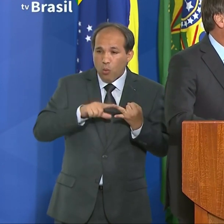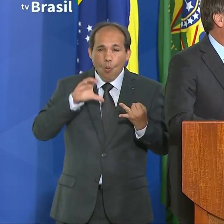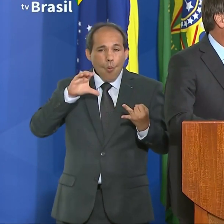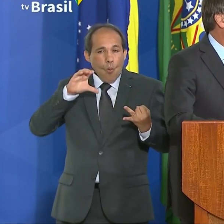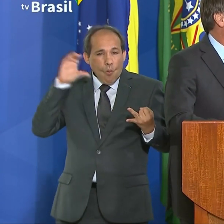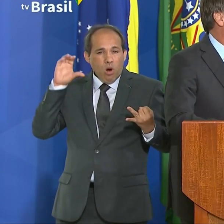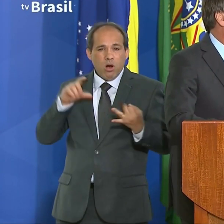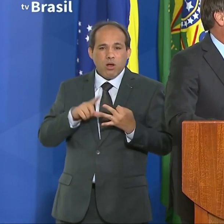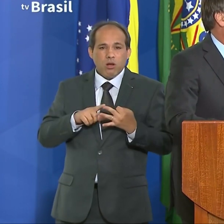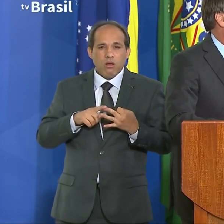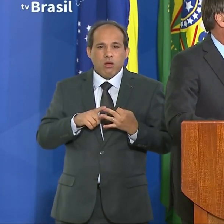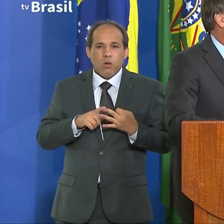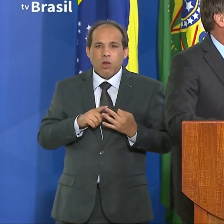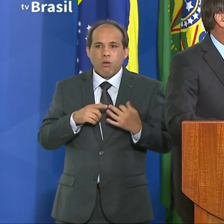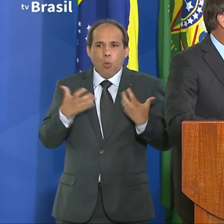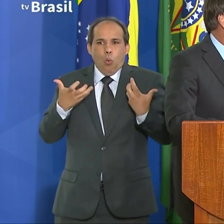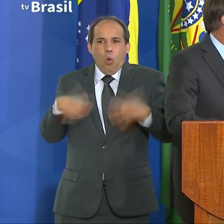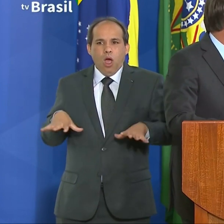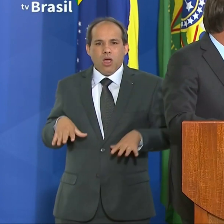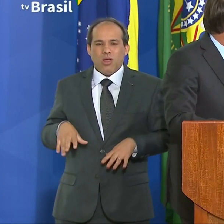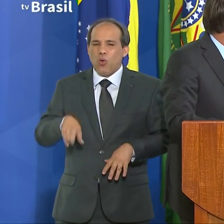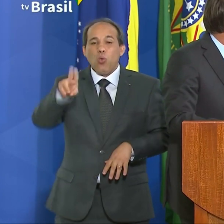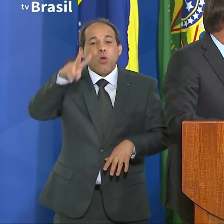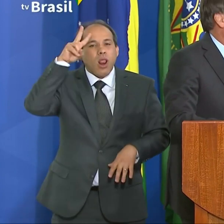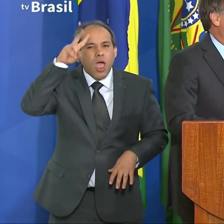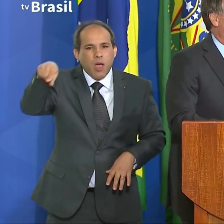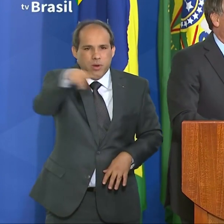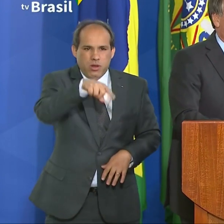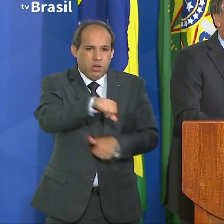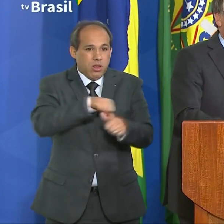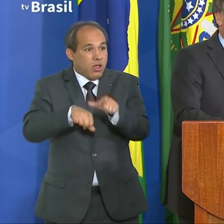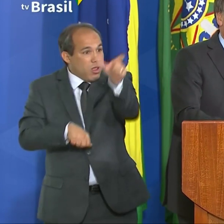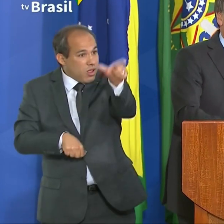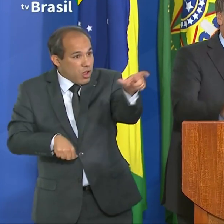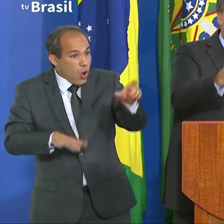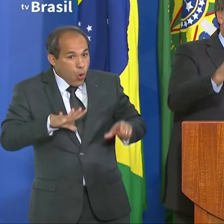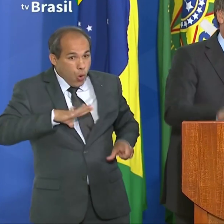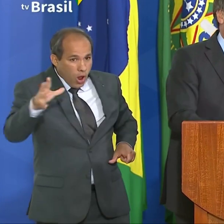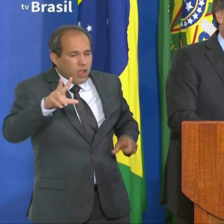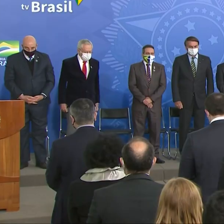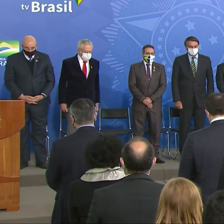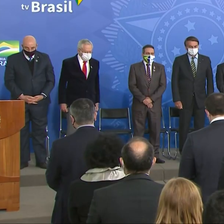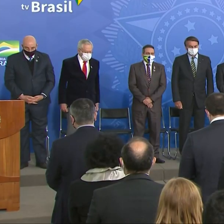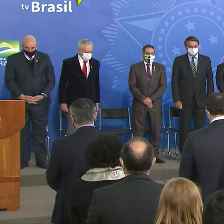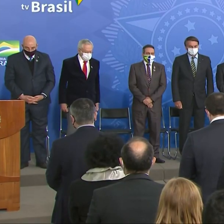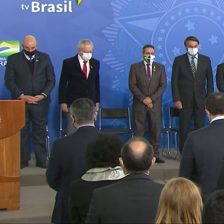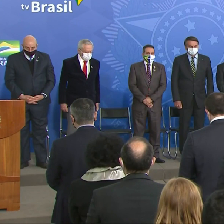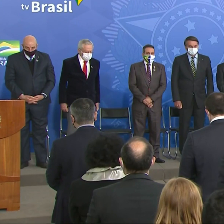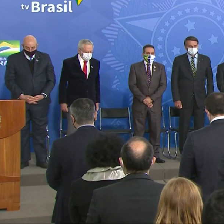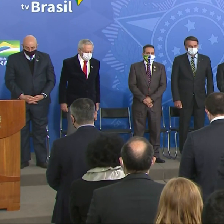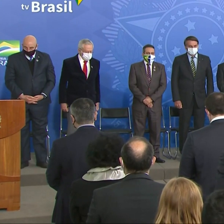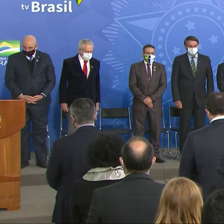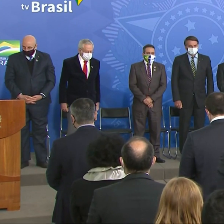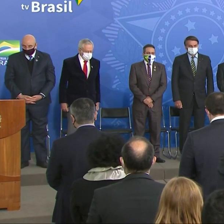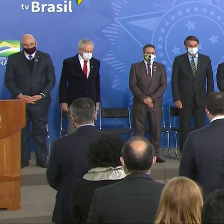a história jamais se lembrar nós nos lembraremos sempre de todos vocês bolsonaro